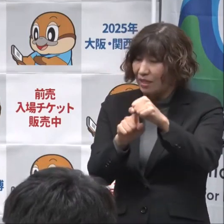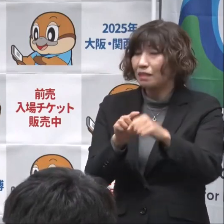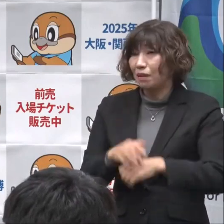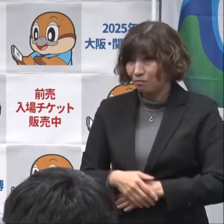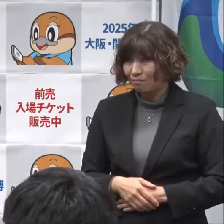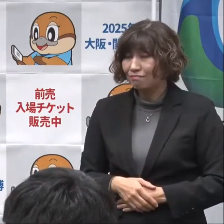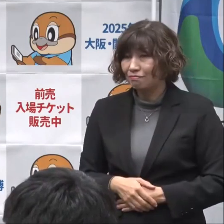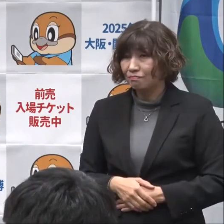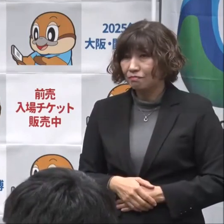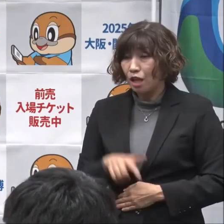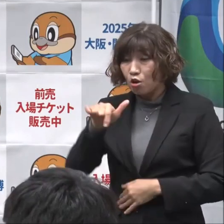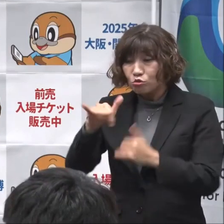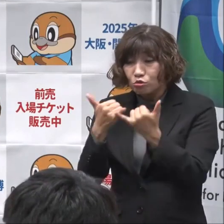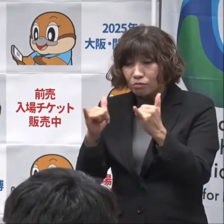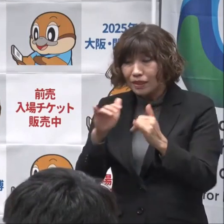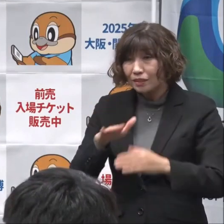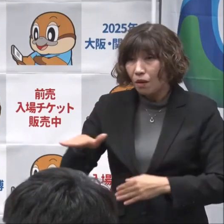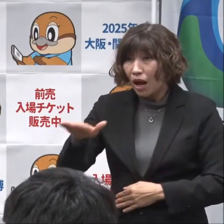ね、